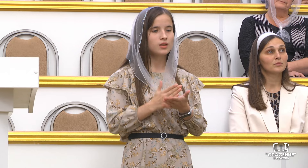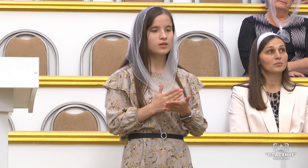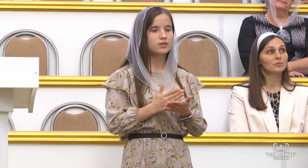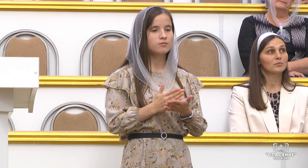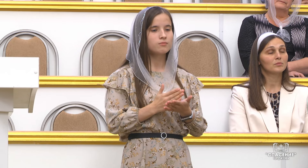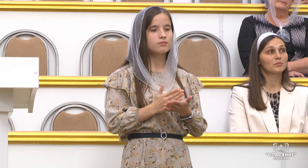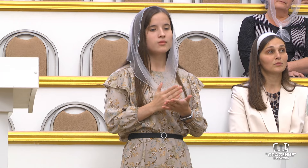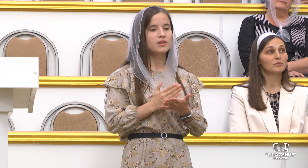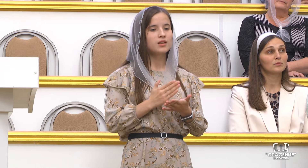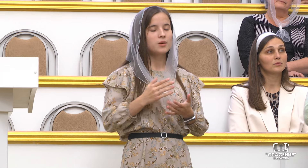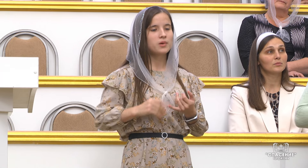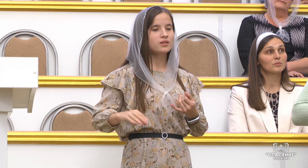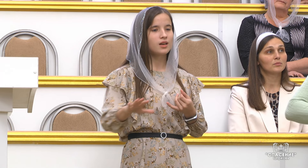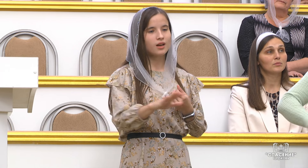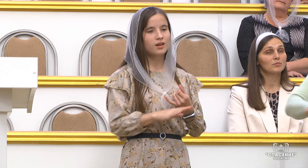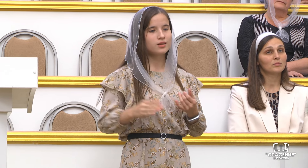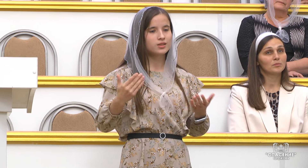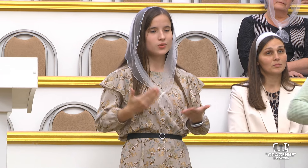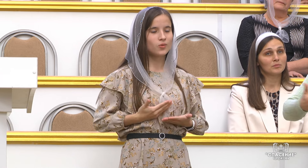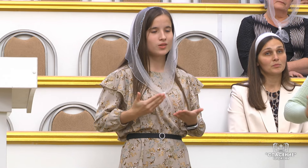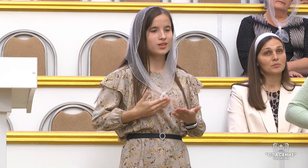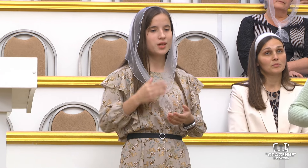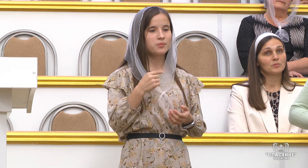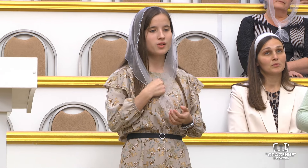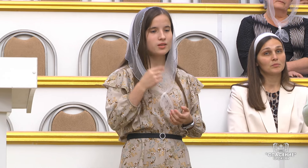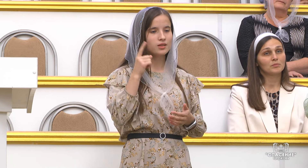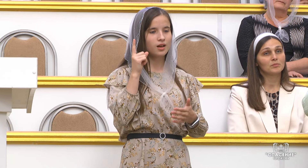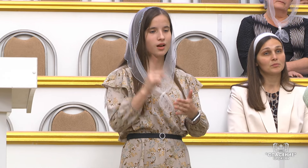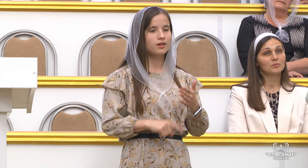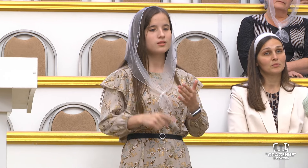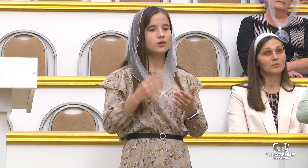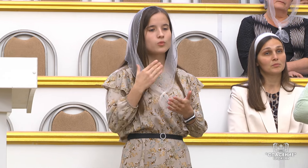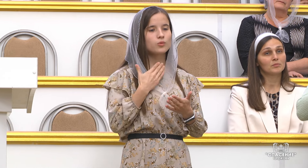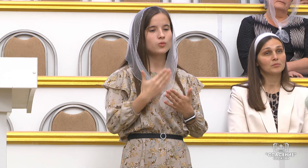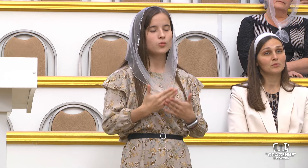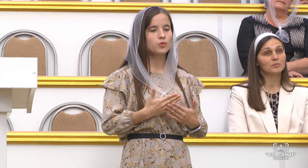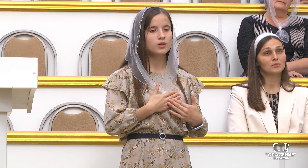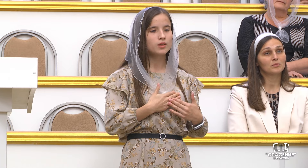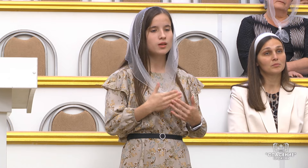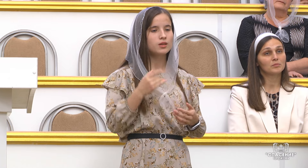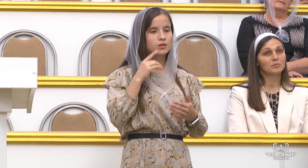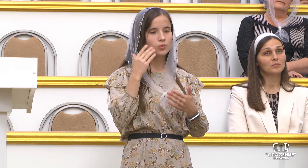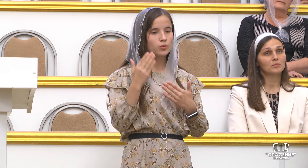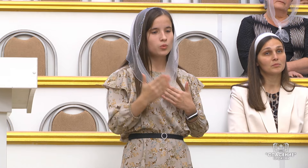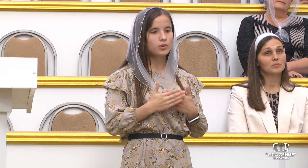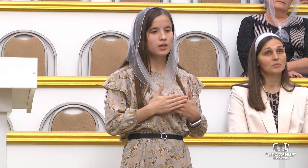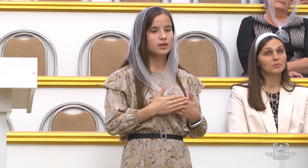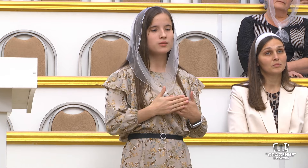На земле живу я, веря и любя, любя. И не